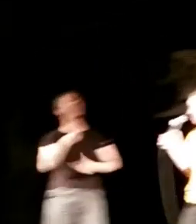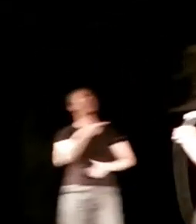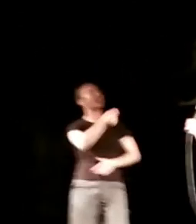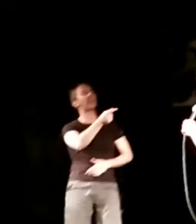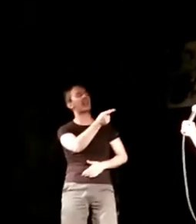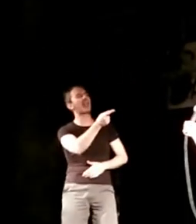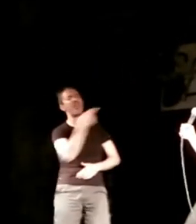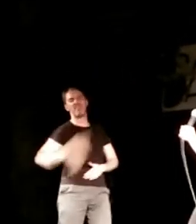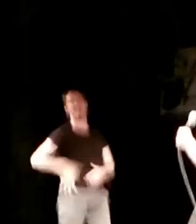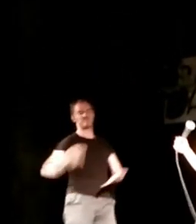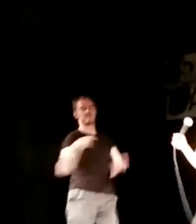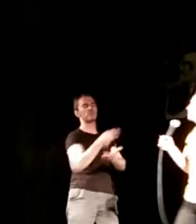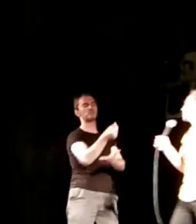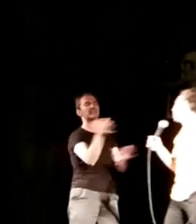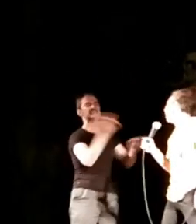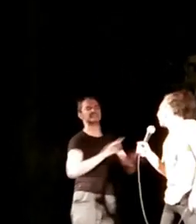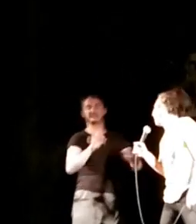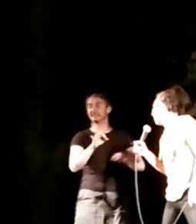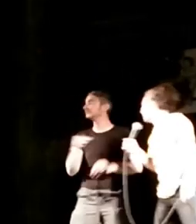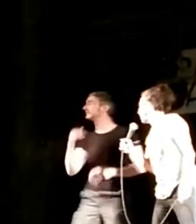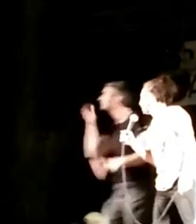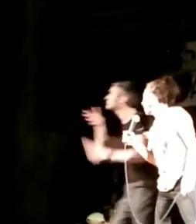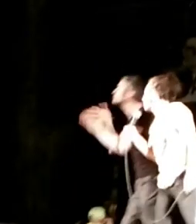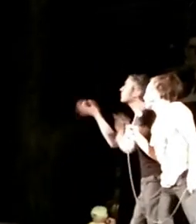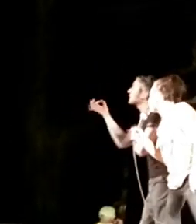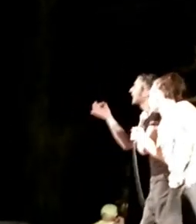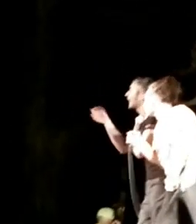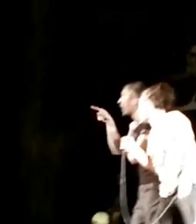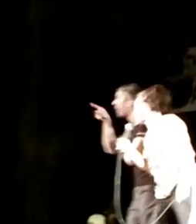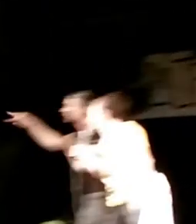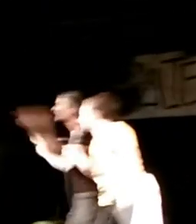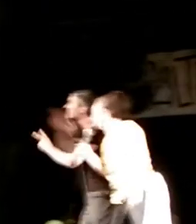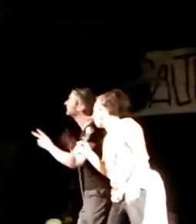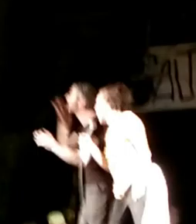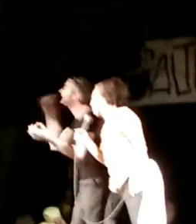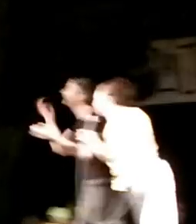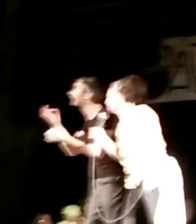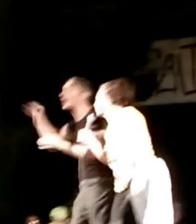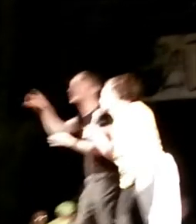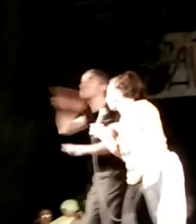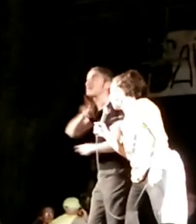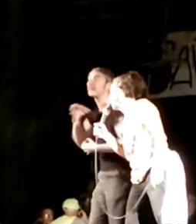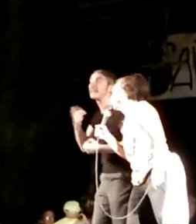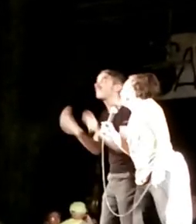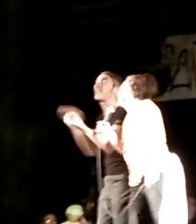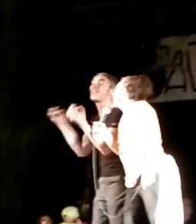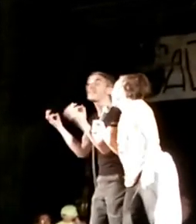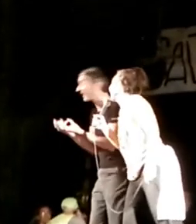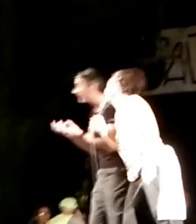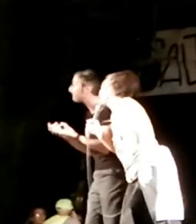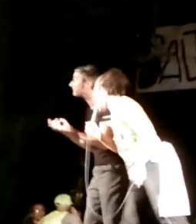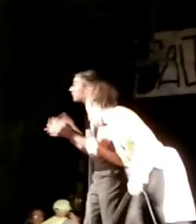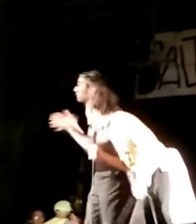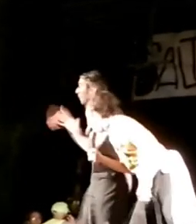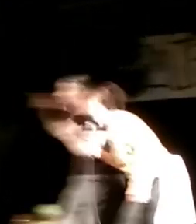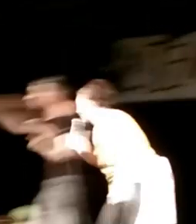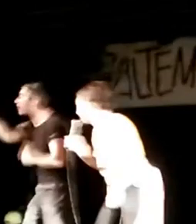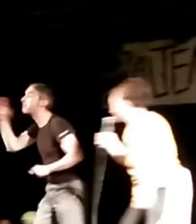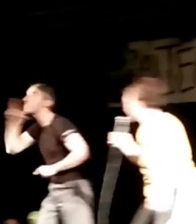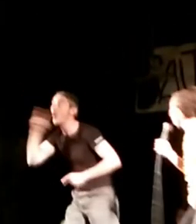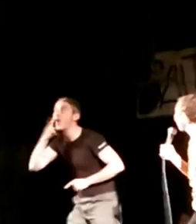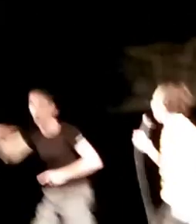heu posat què, I sabeu per què? Teniu aquesta resposta i l'única cosa que sabeu fer? Perquè teniu